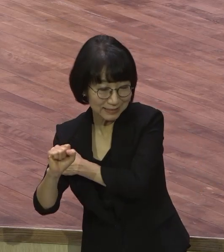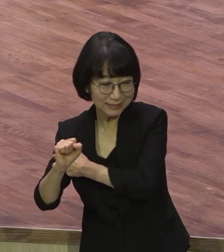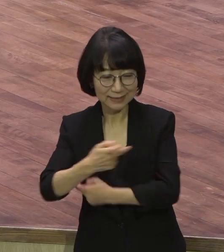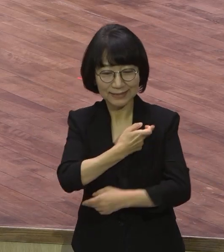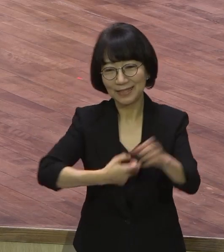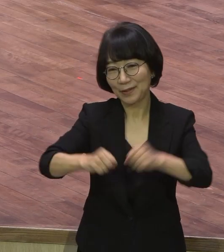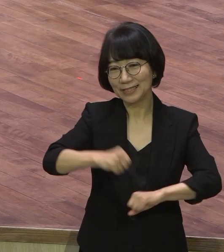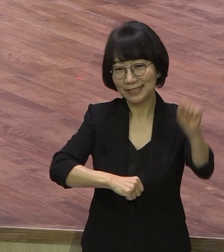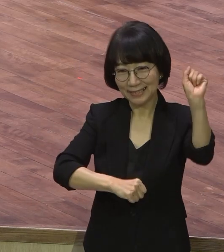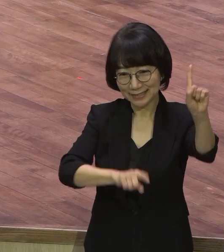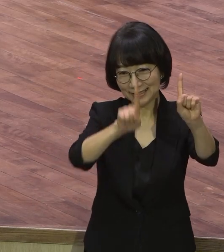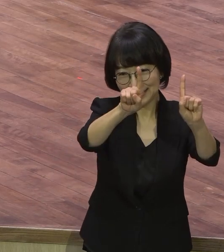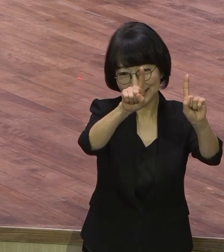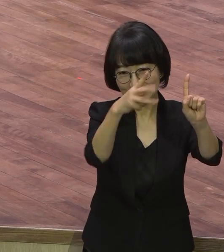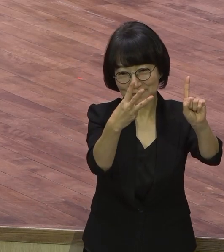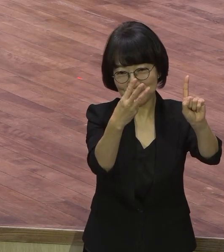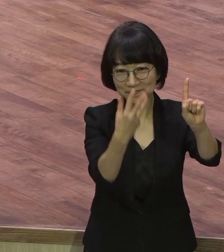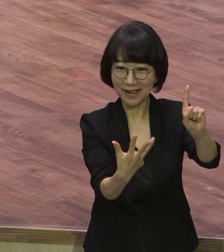인생으로 살게 되어있습니다.